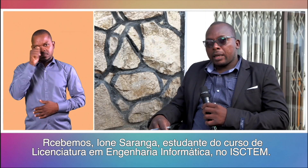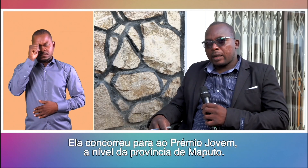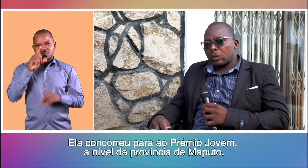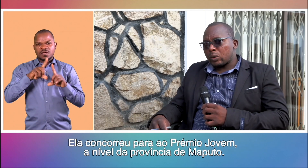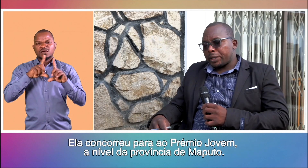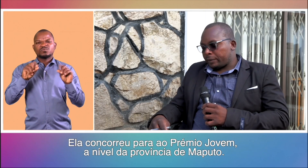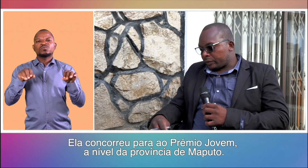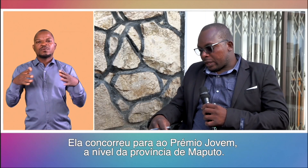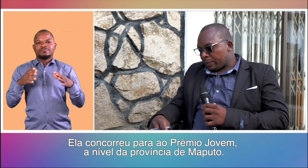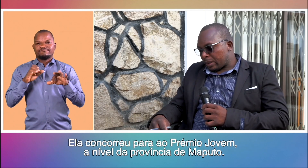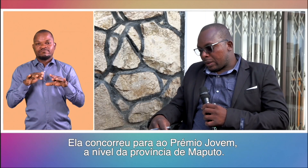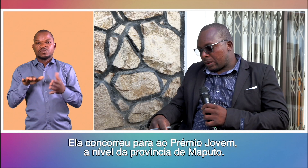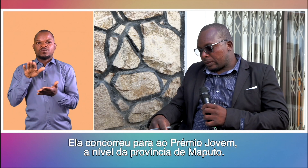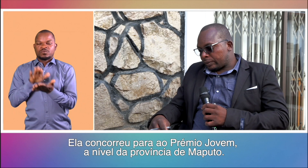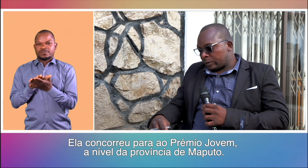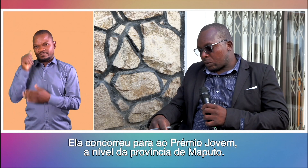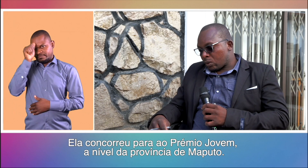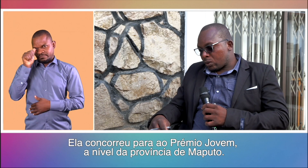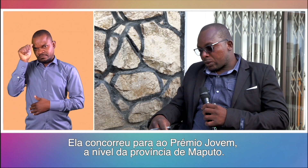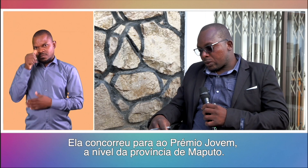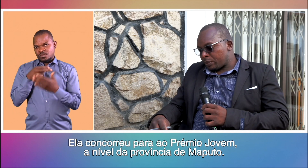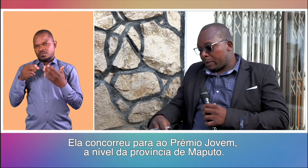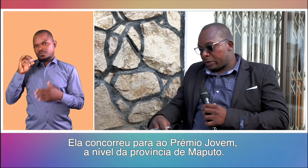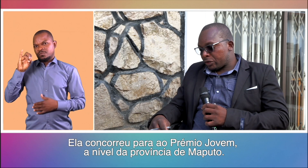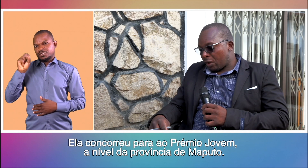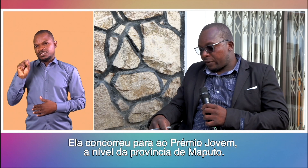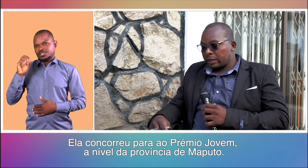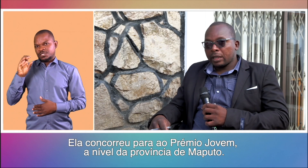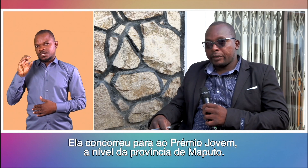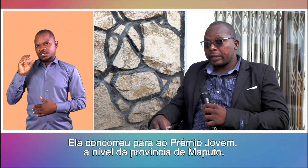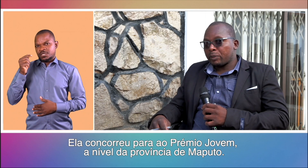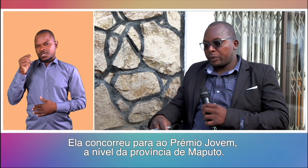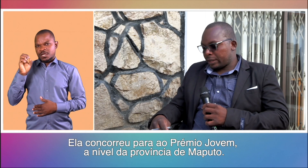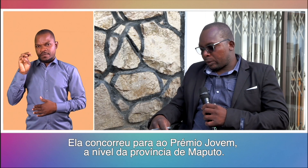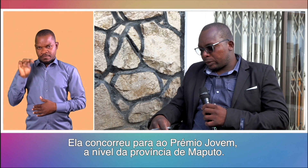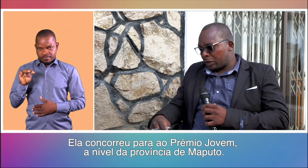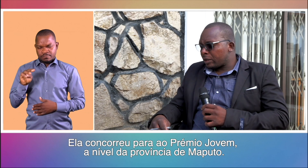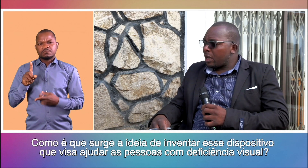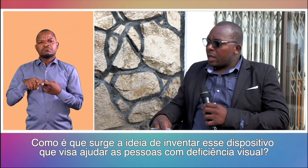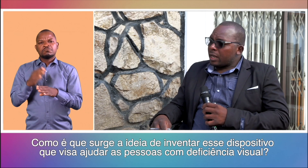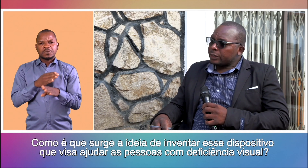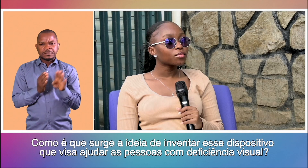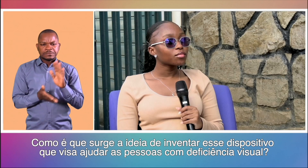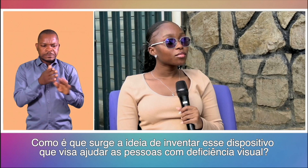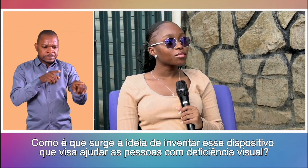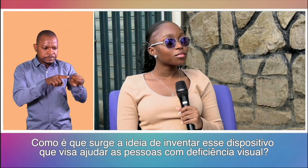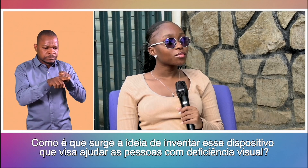Ela concorreu para um concurso Prêmio Jovem a nível da província de Maputo. Diz-me uma coisa, como é